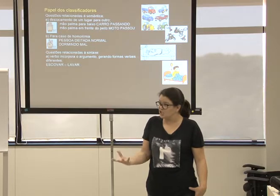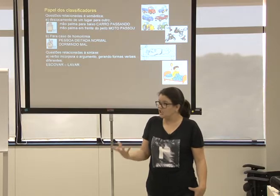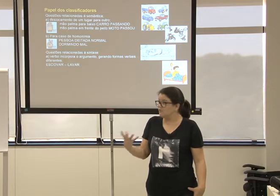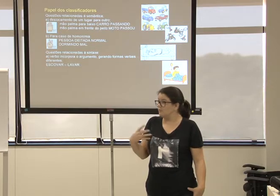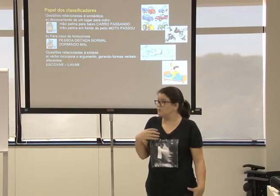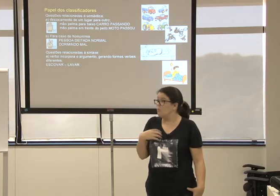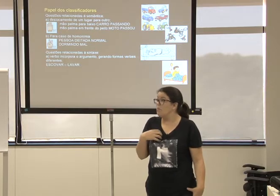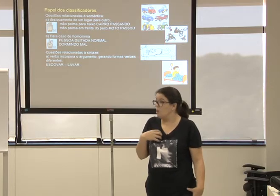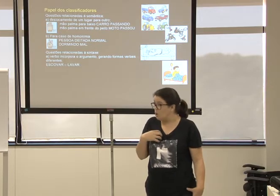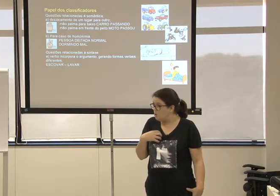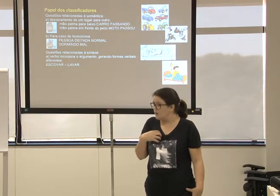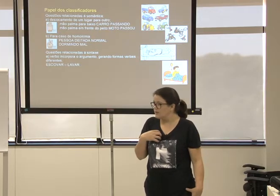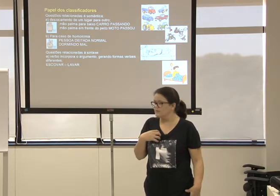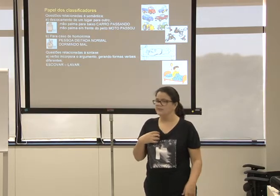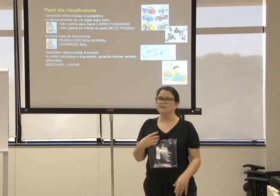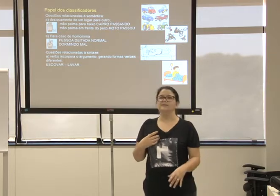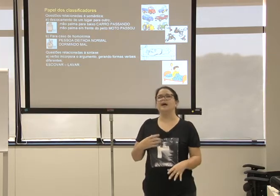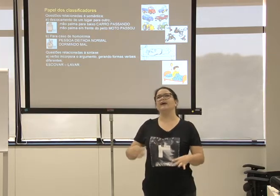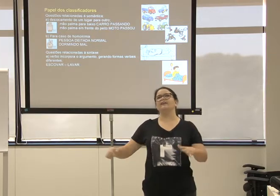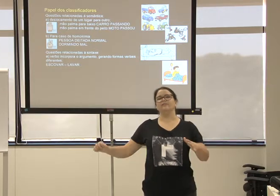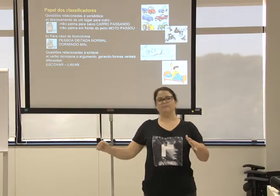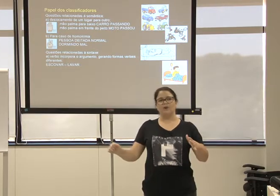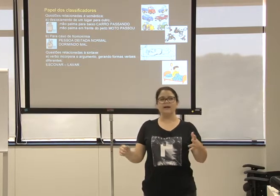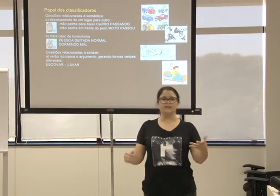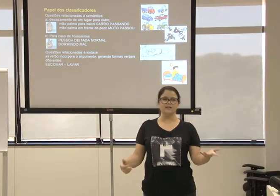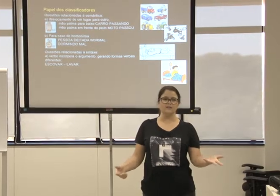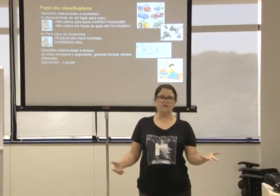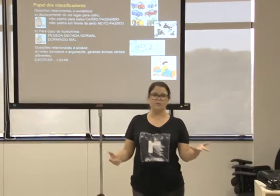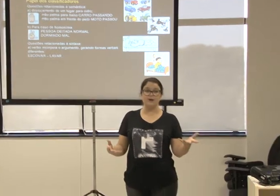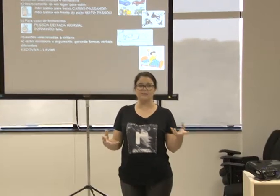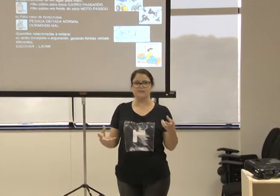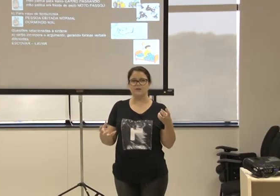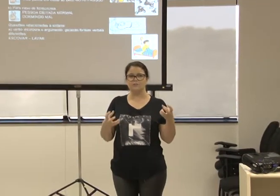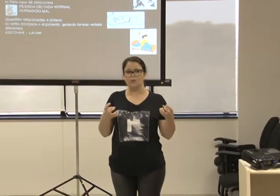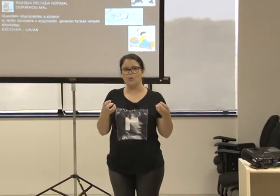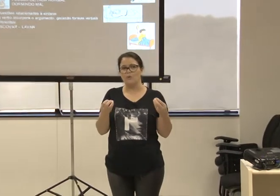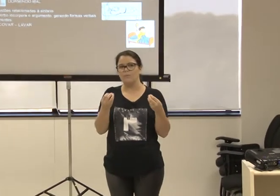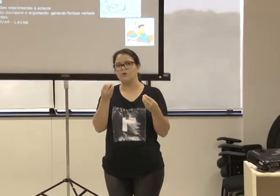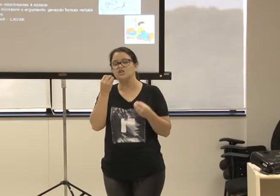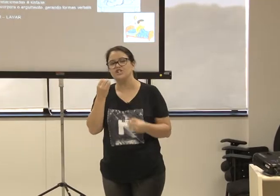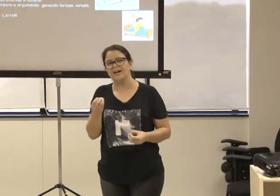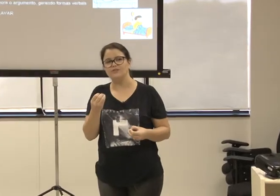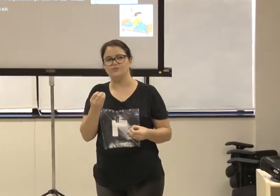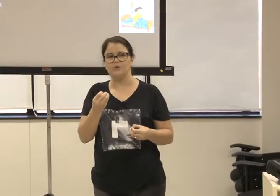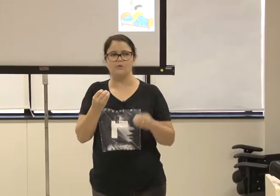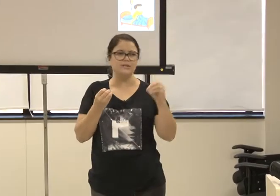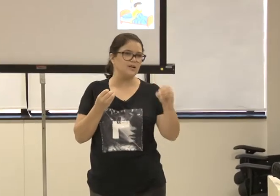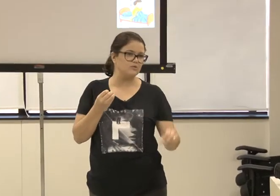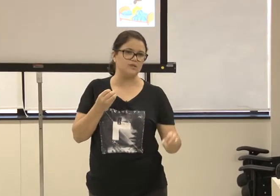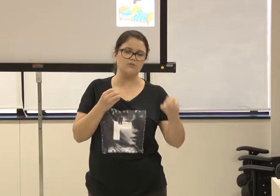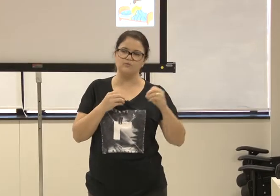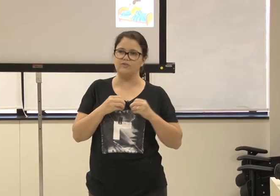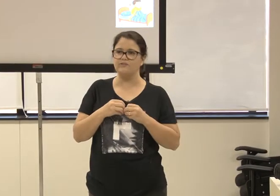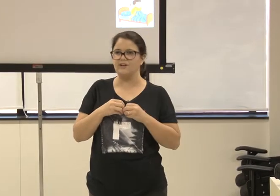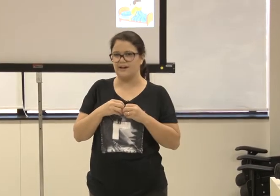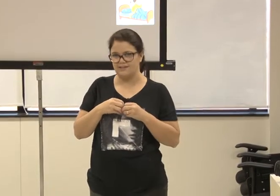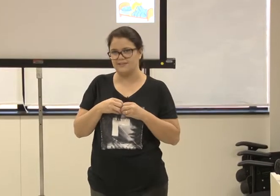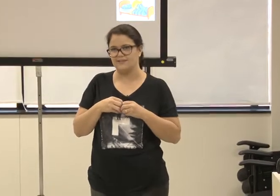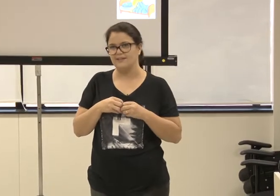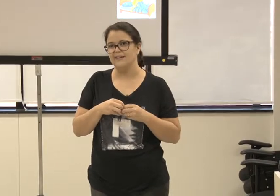prestativa, uma pessoa boa. Aí, a intenção foi, assim, o projeto foi bom, a execução não foi eficaz.